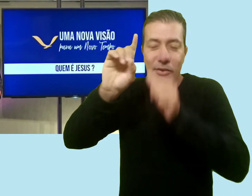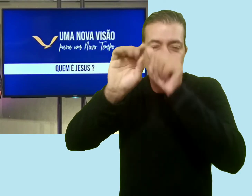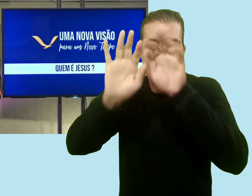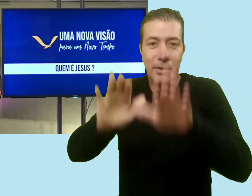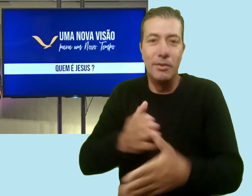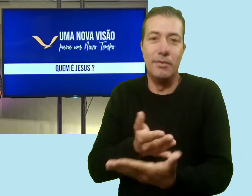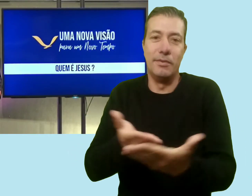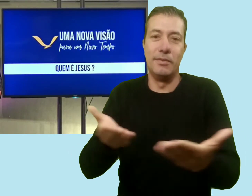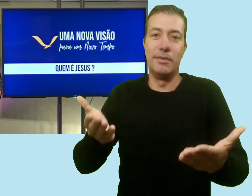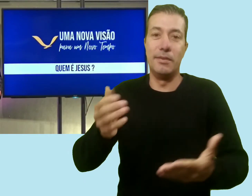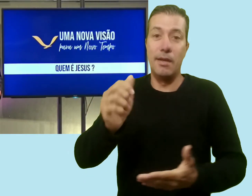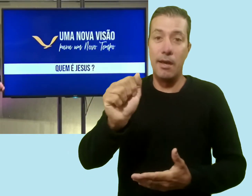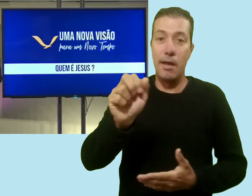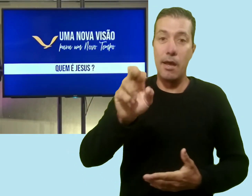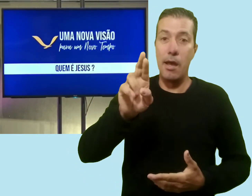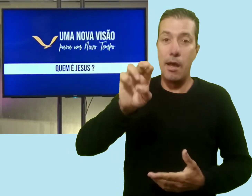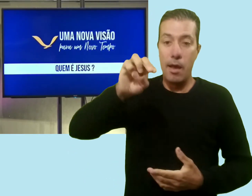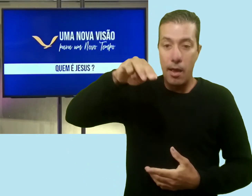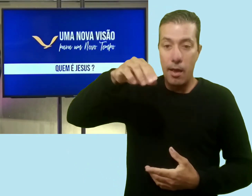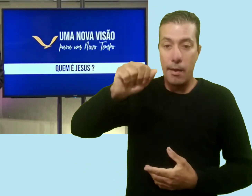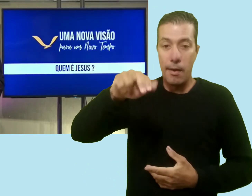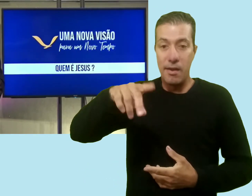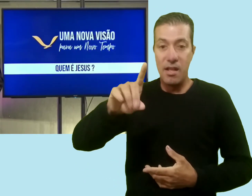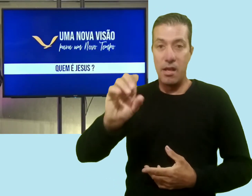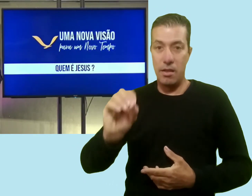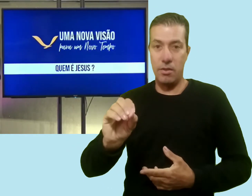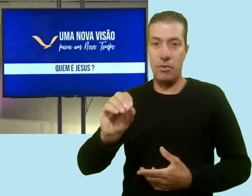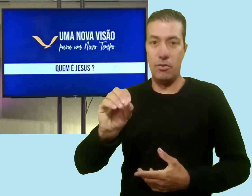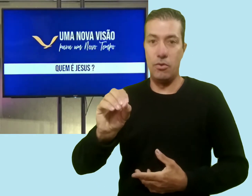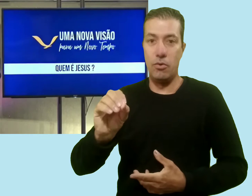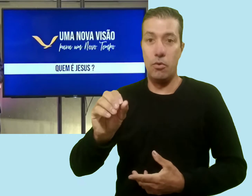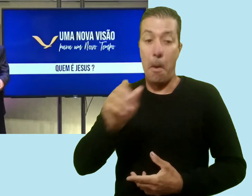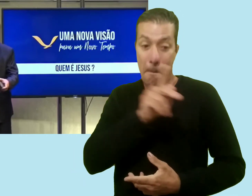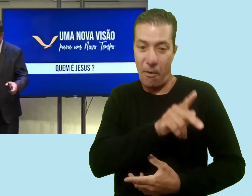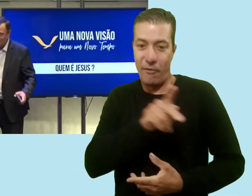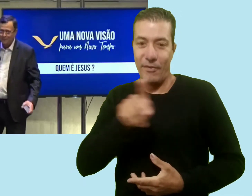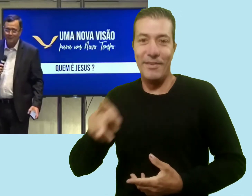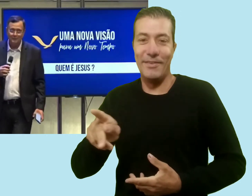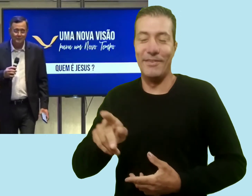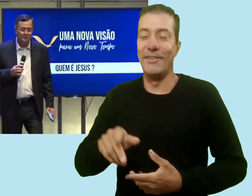continue abençoando vocês. Armando, por gentileza, o nosso professor.